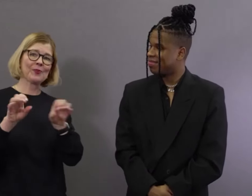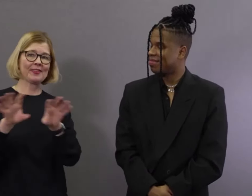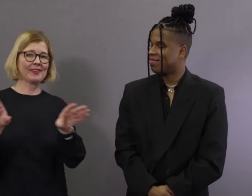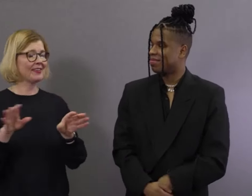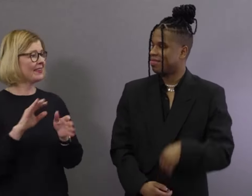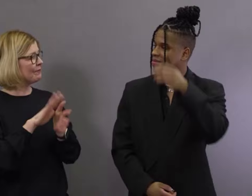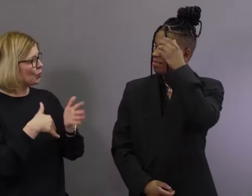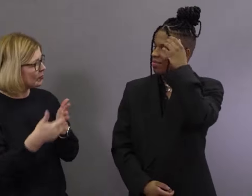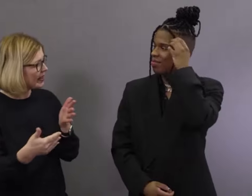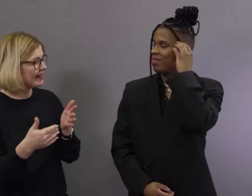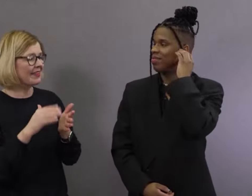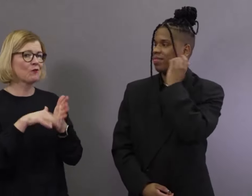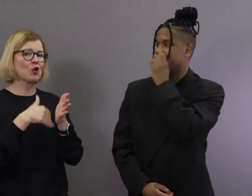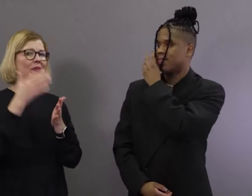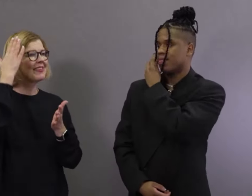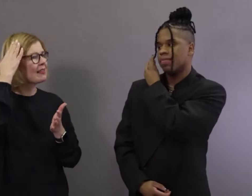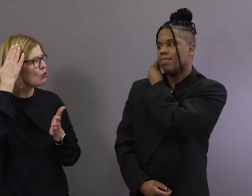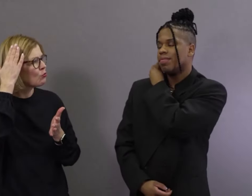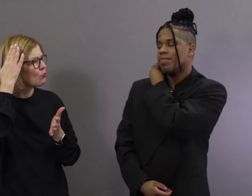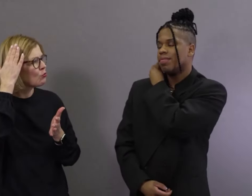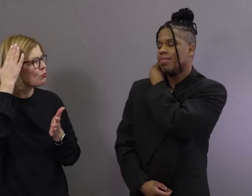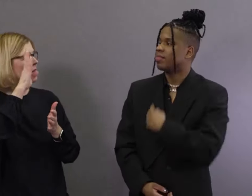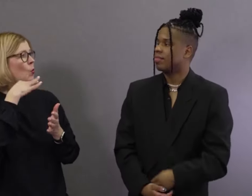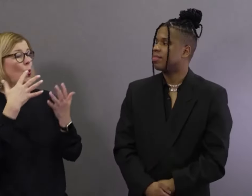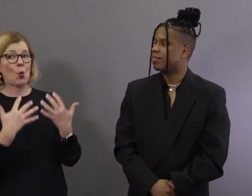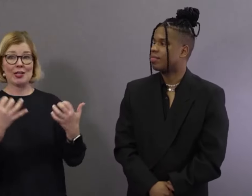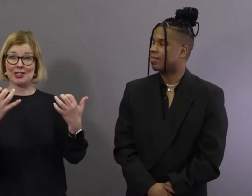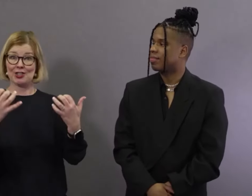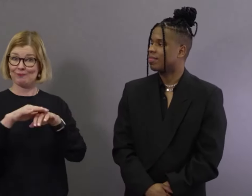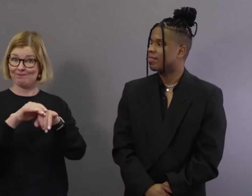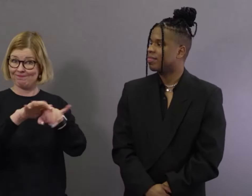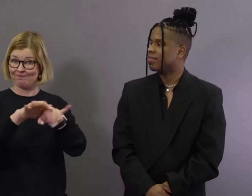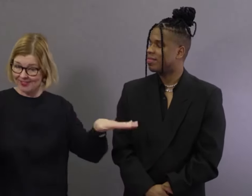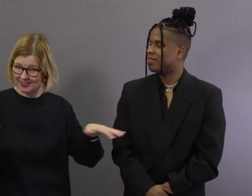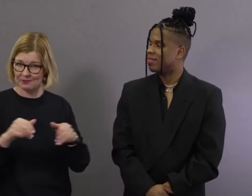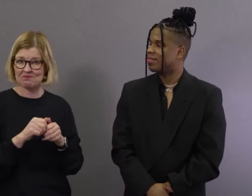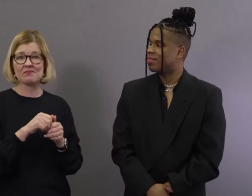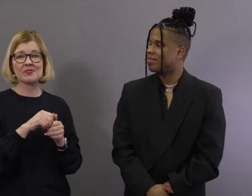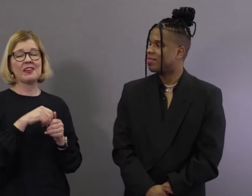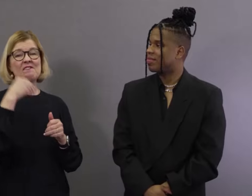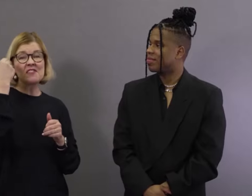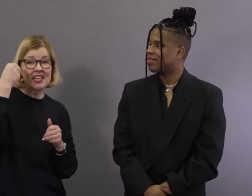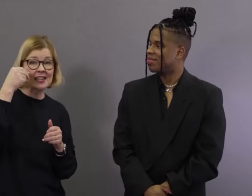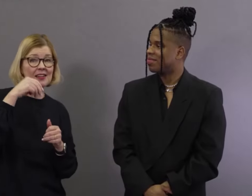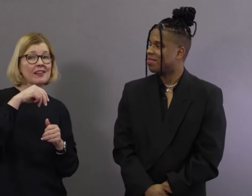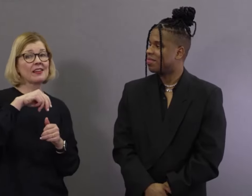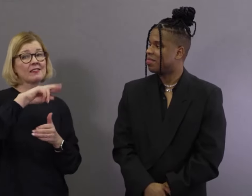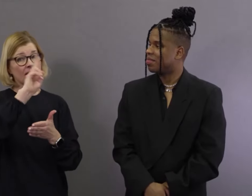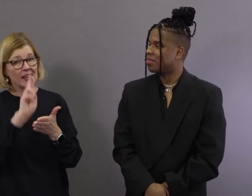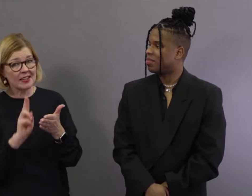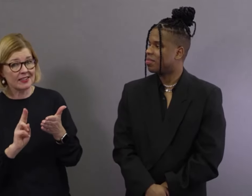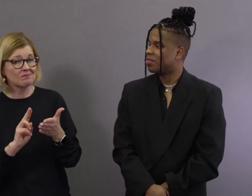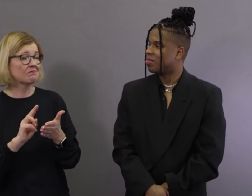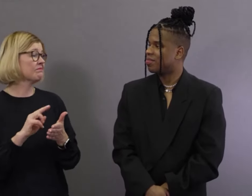vuosia ollut hyvin paljon mukana vaikuttamassa viittomakielen tietoisuuteen myöskin suuren yleisön